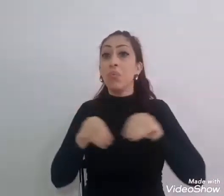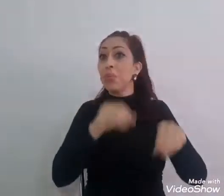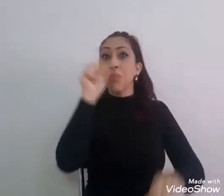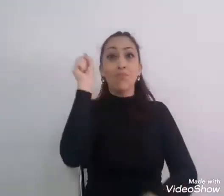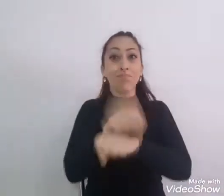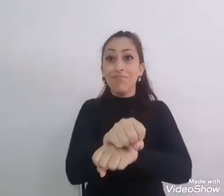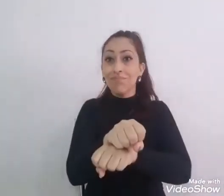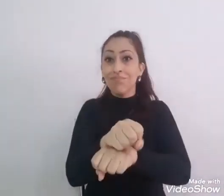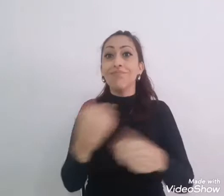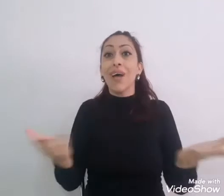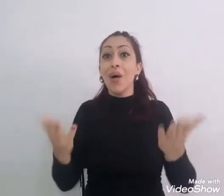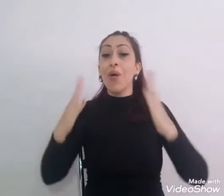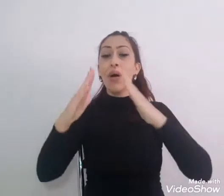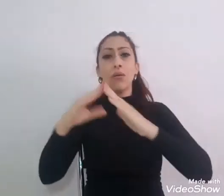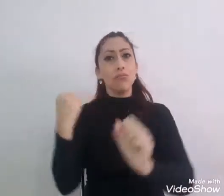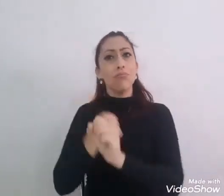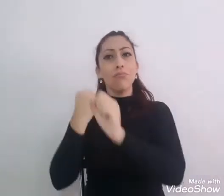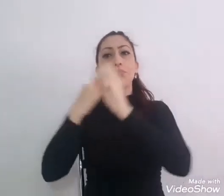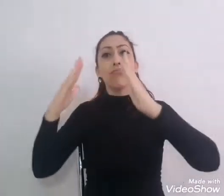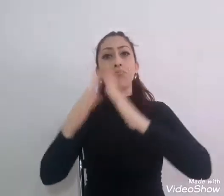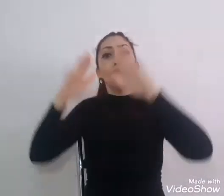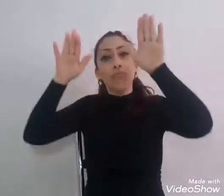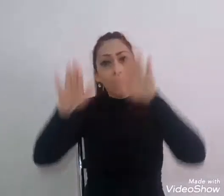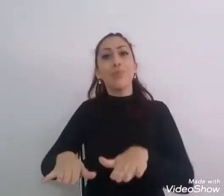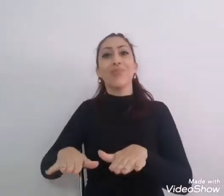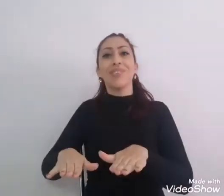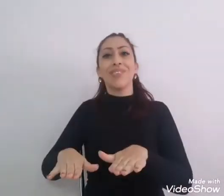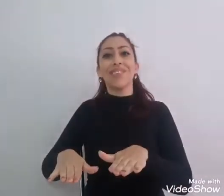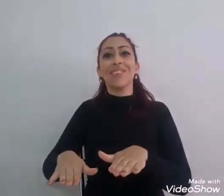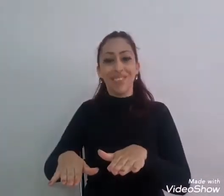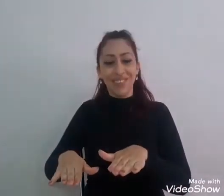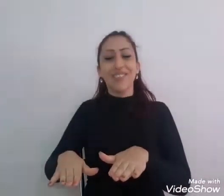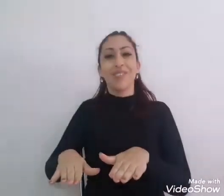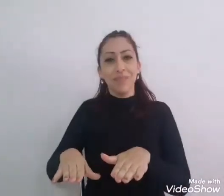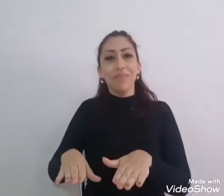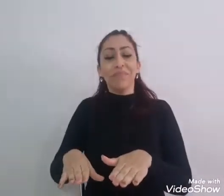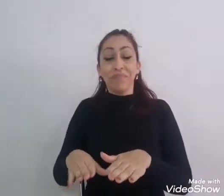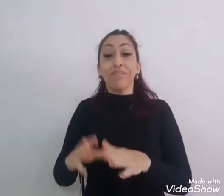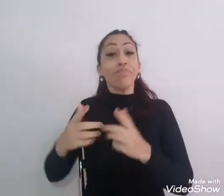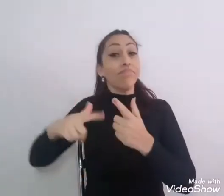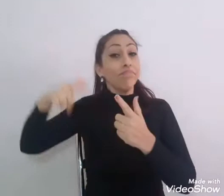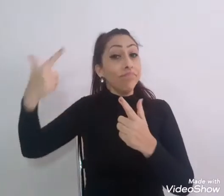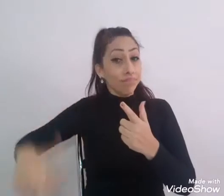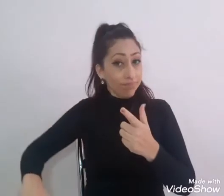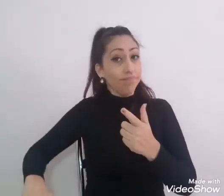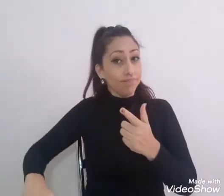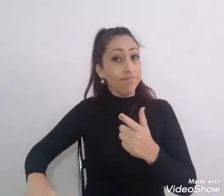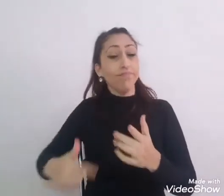mudança. Eles permanecem em um só local, tá? Além disto, eles também passam a trabalhar